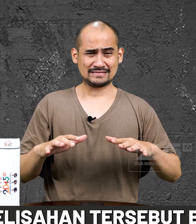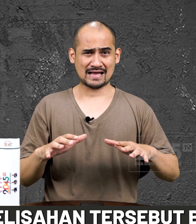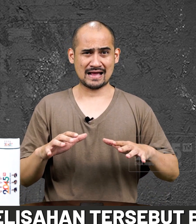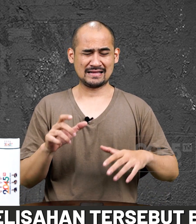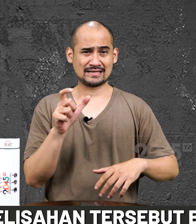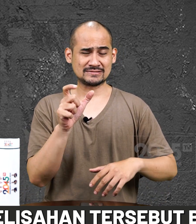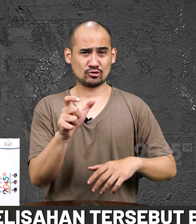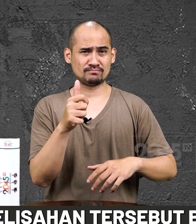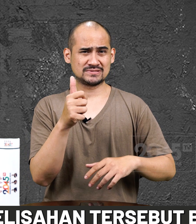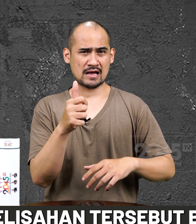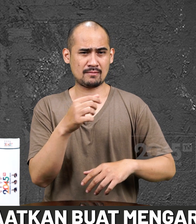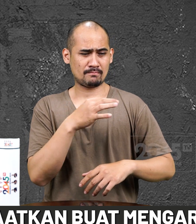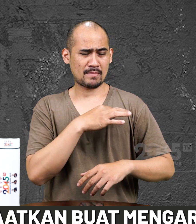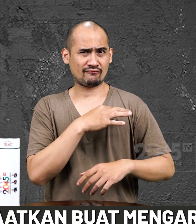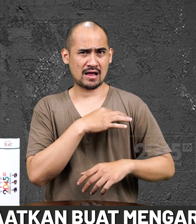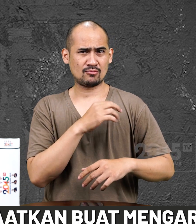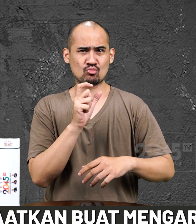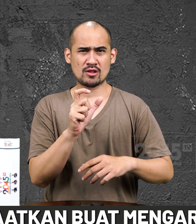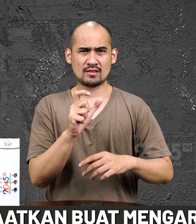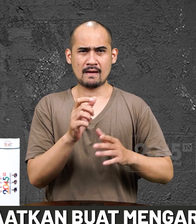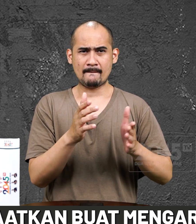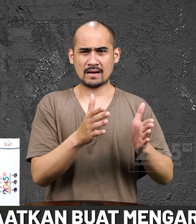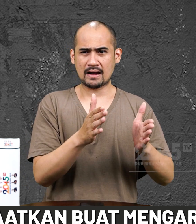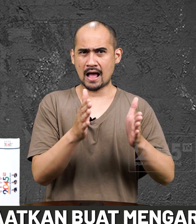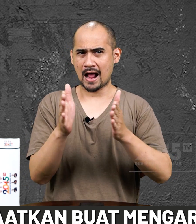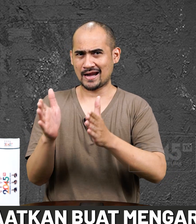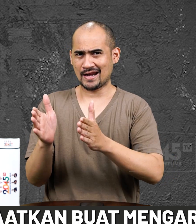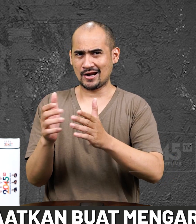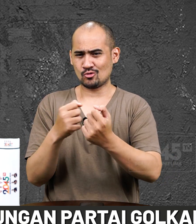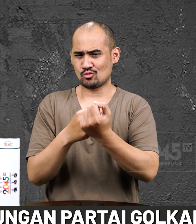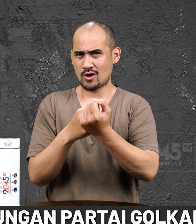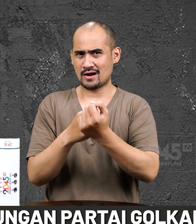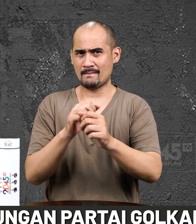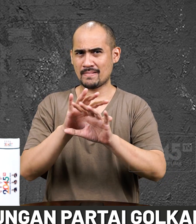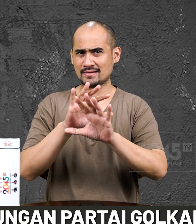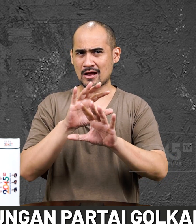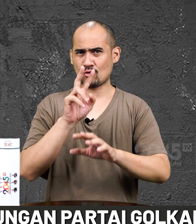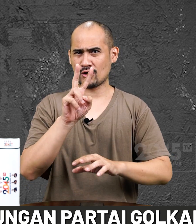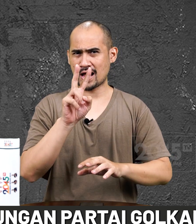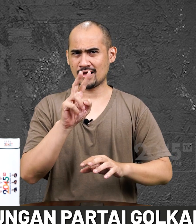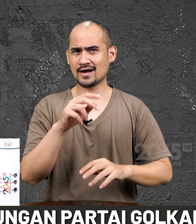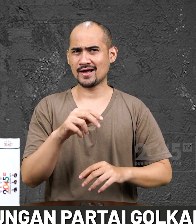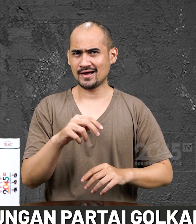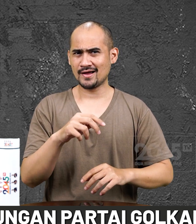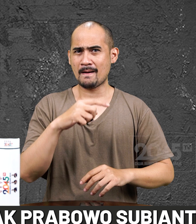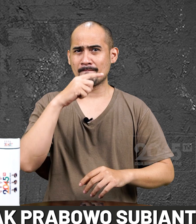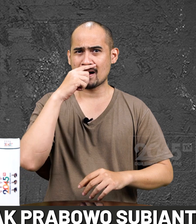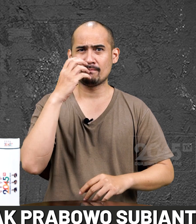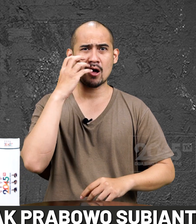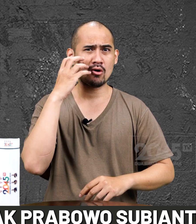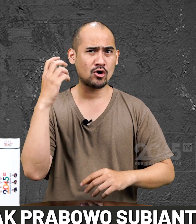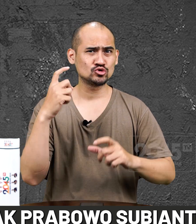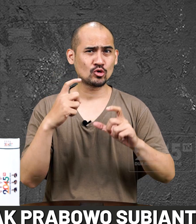Kegelisahan tersebut bisa dimanfaatkan buat mengarahkan dukungan Partai Golkar ke Pak Prabowo Subianto.